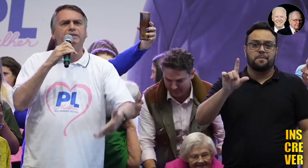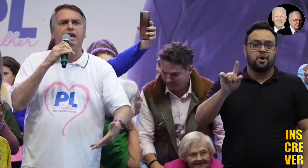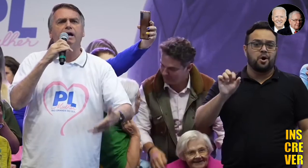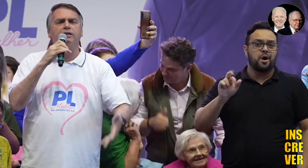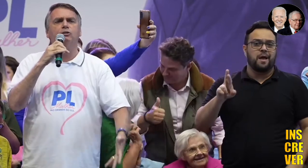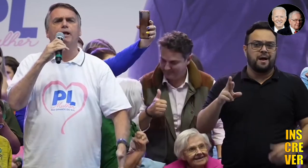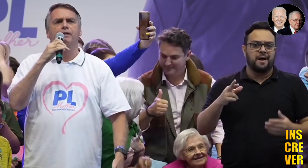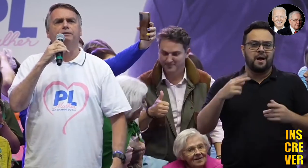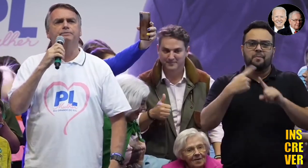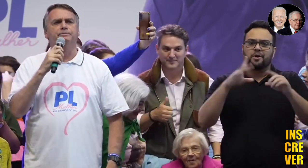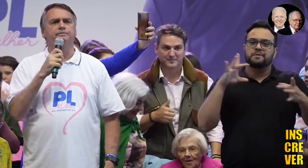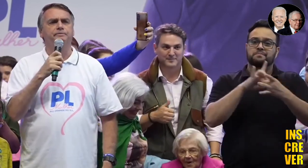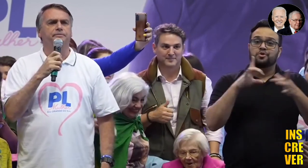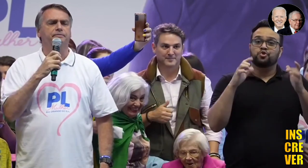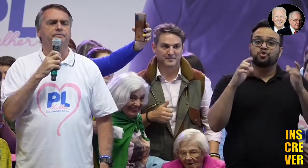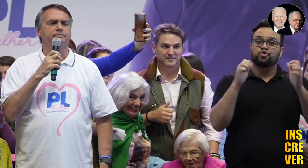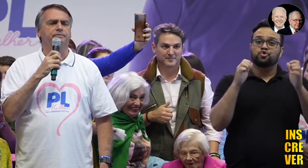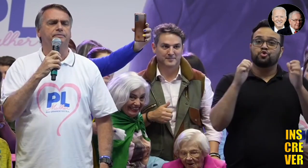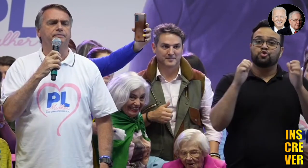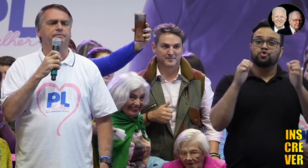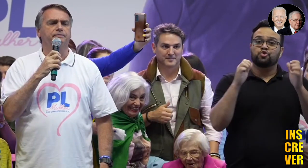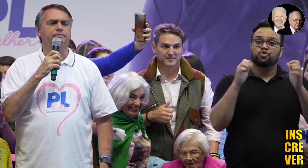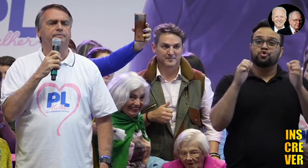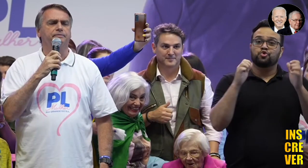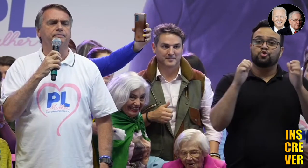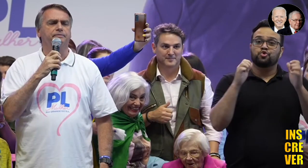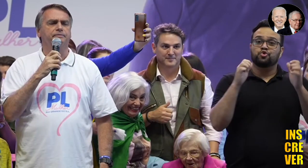ao PT aqui no Brasil.